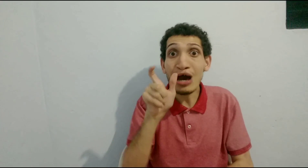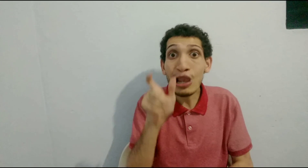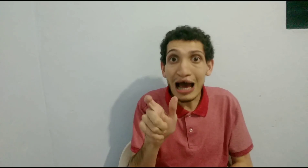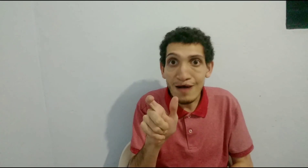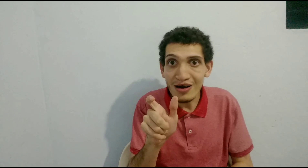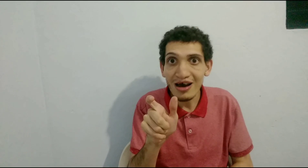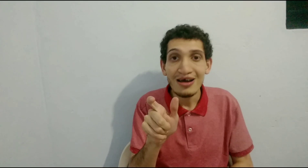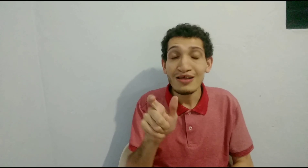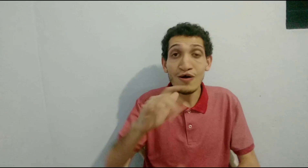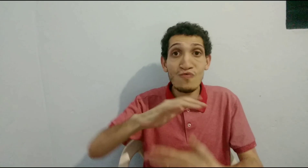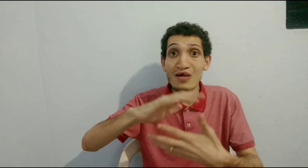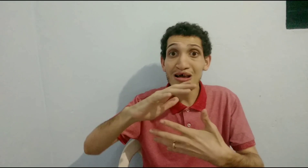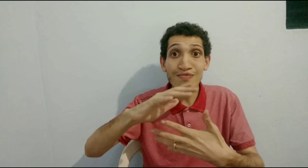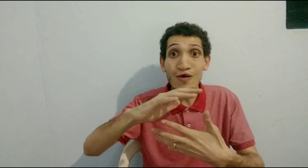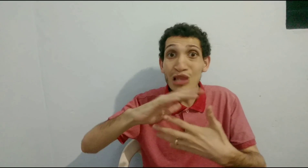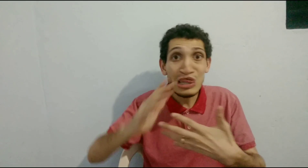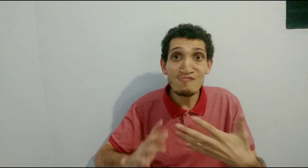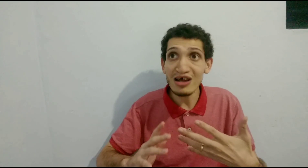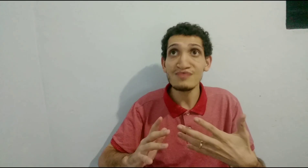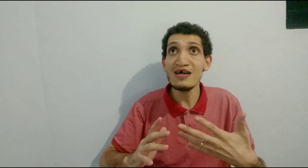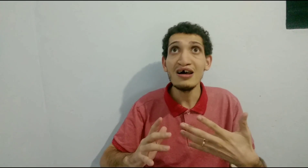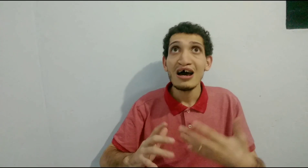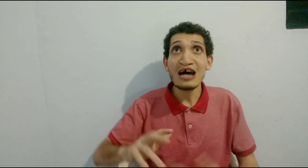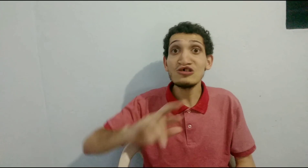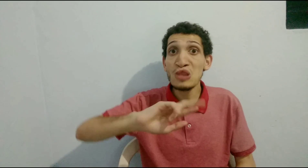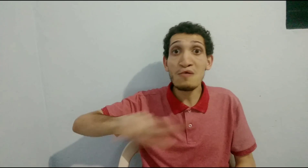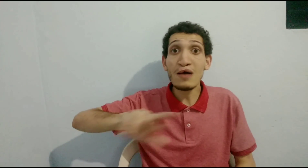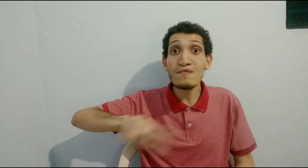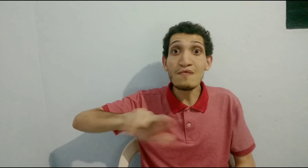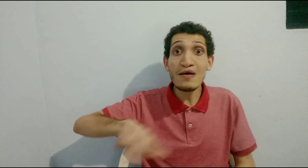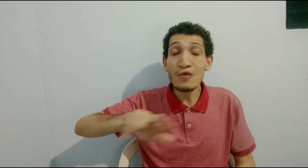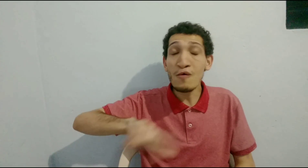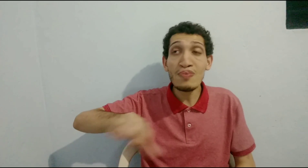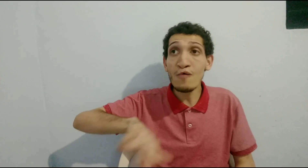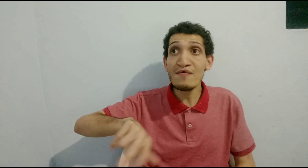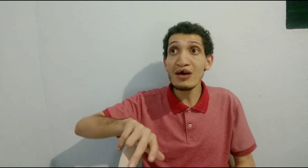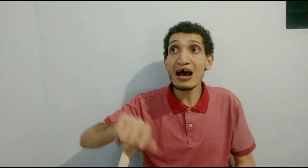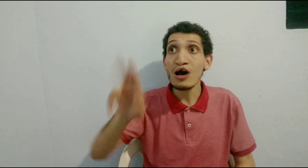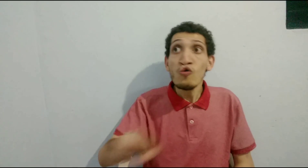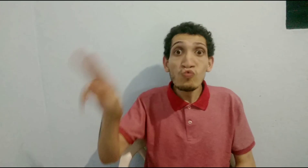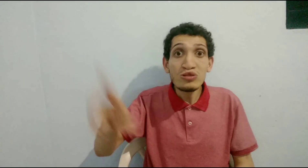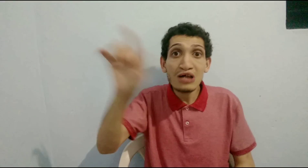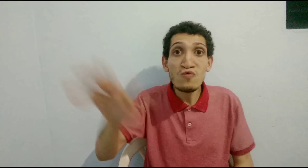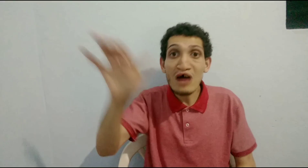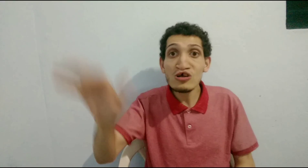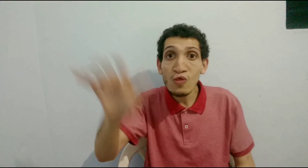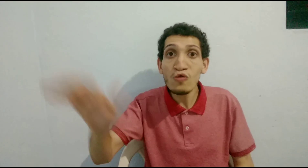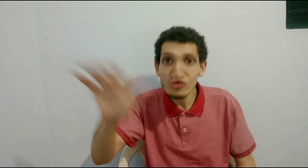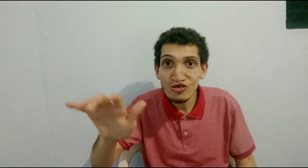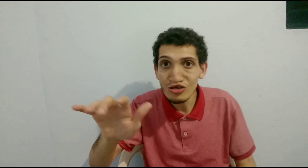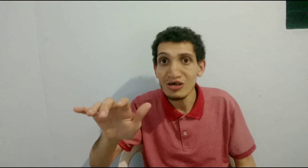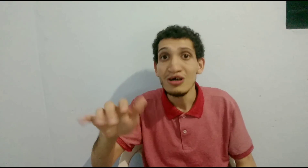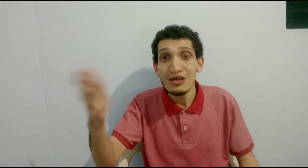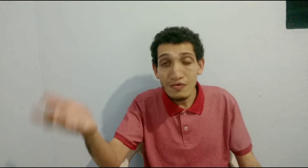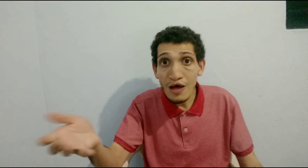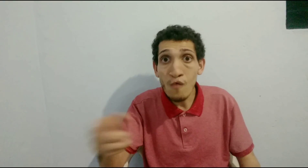palavras. Então, livros, né? A gente não está usando datilologia. Então,